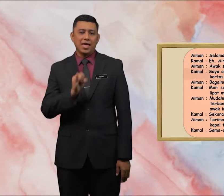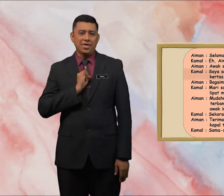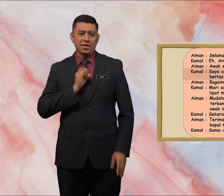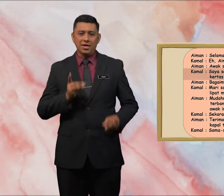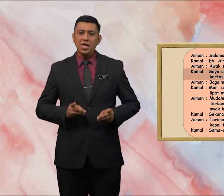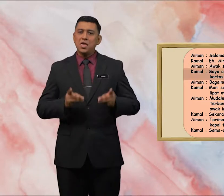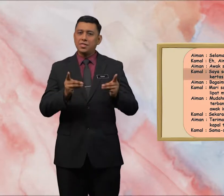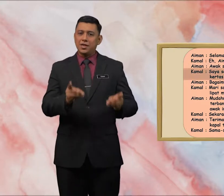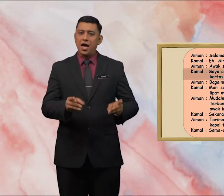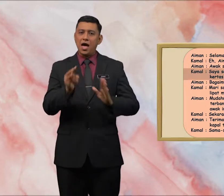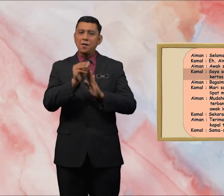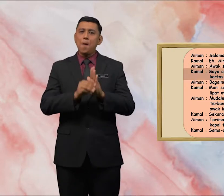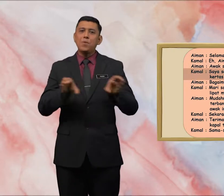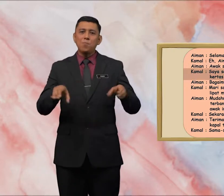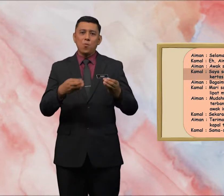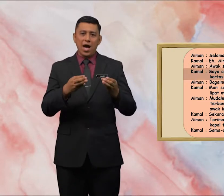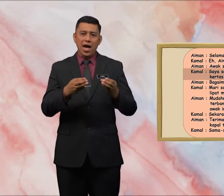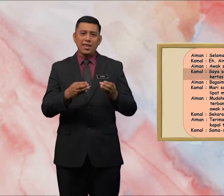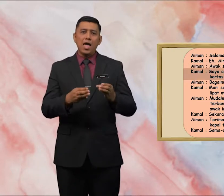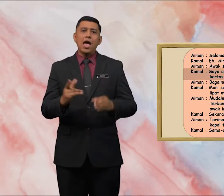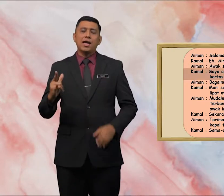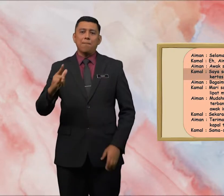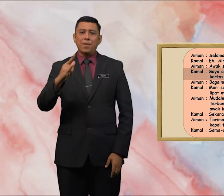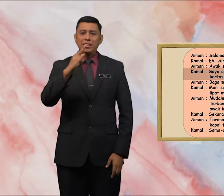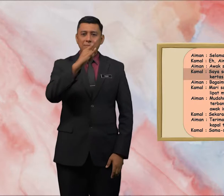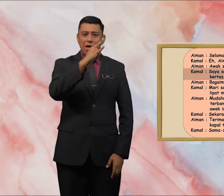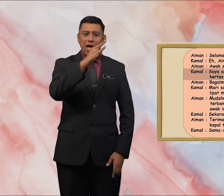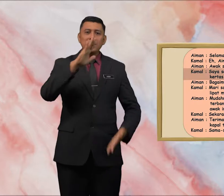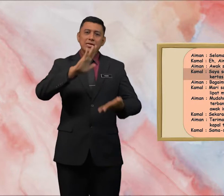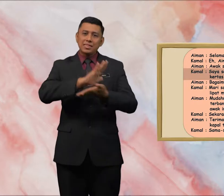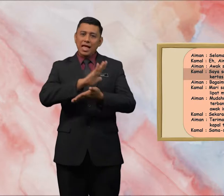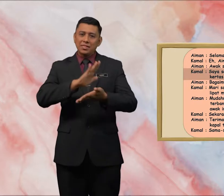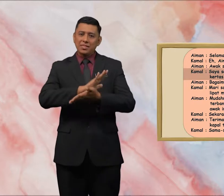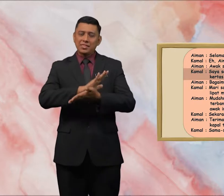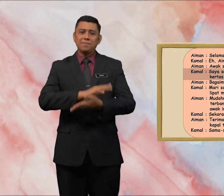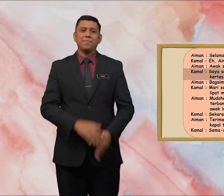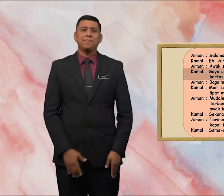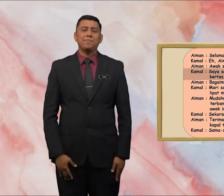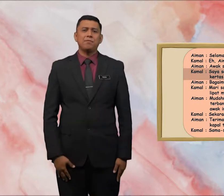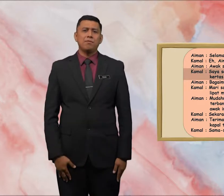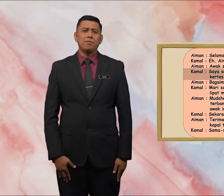Saya sedang membuat kapal terbang kertas.